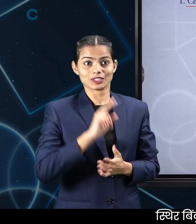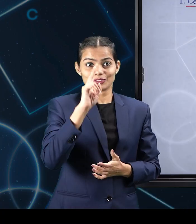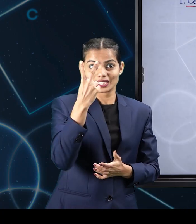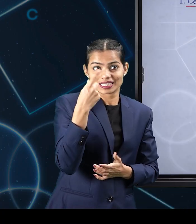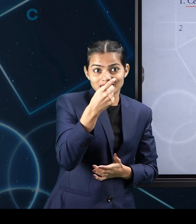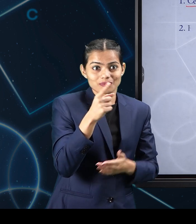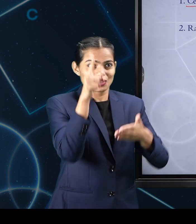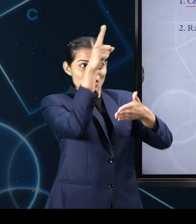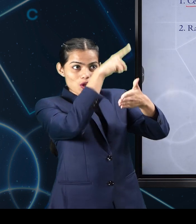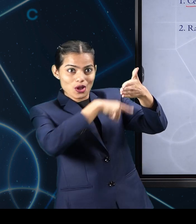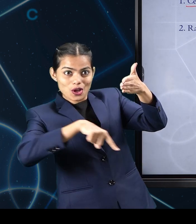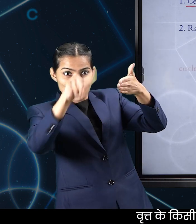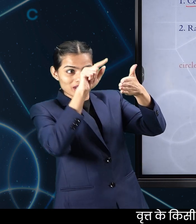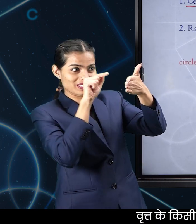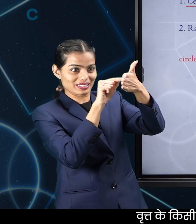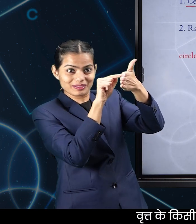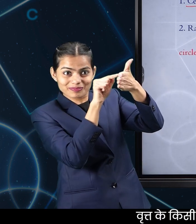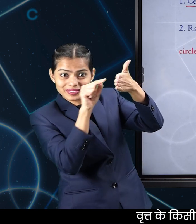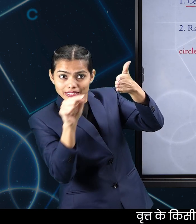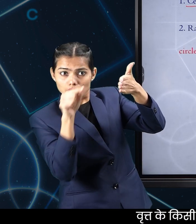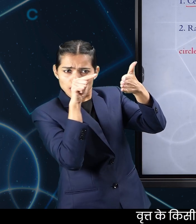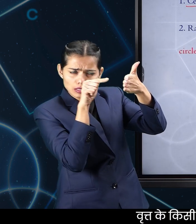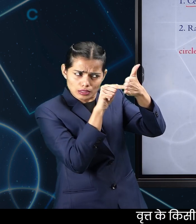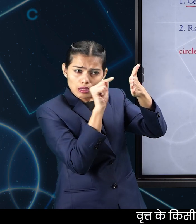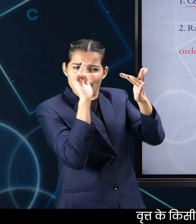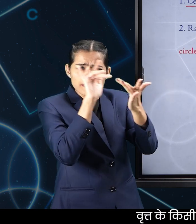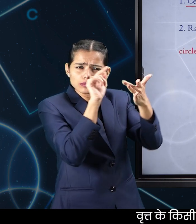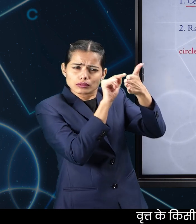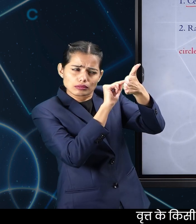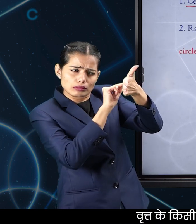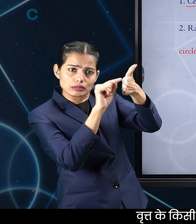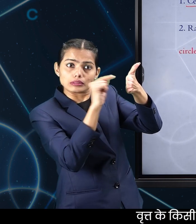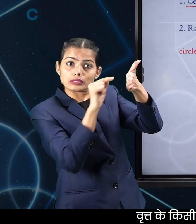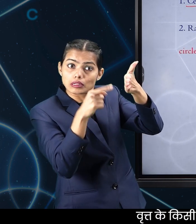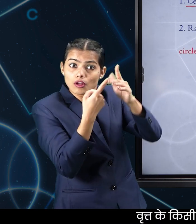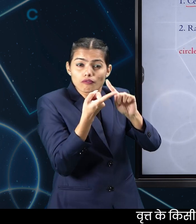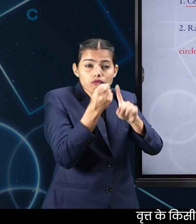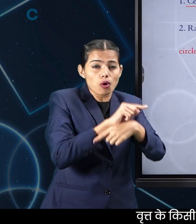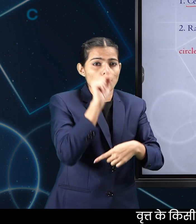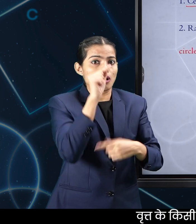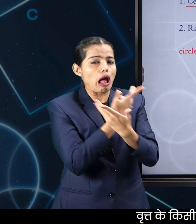2. त्रिज्या: वृत्त के किसी भी बिंदु से निश्चित बिंदु तक की दूरी त्रिज्या